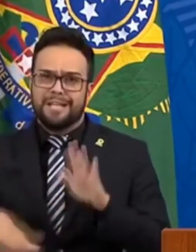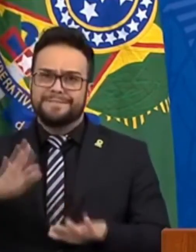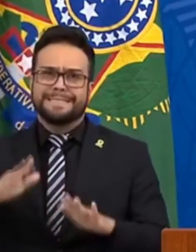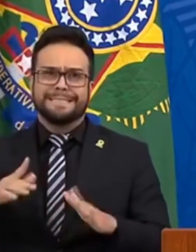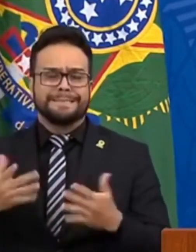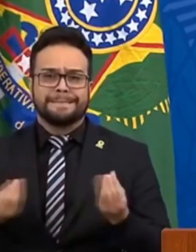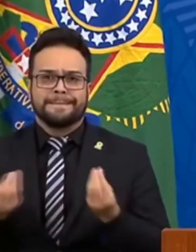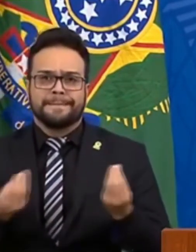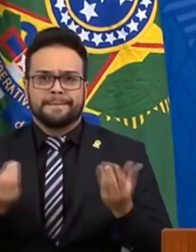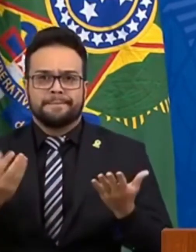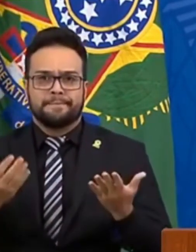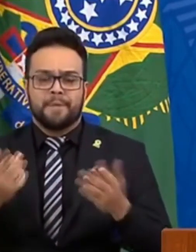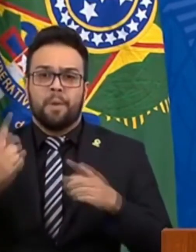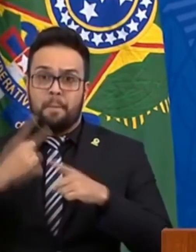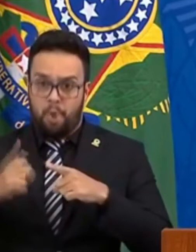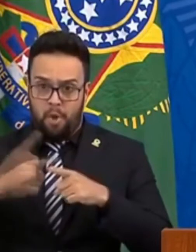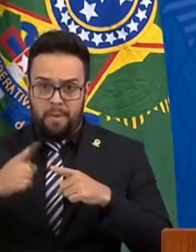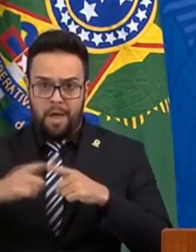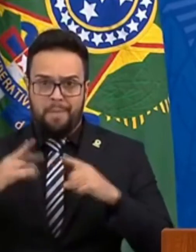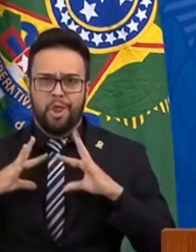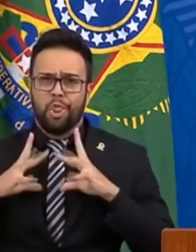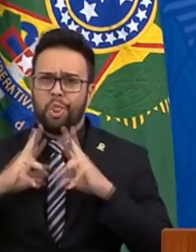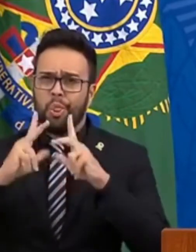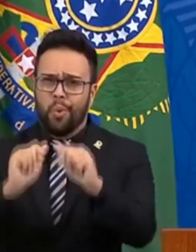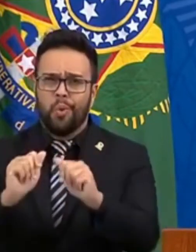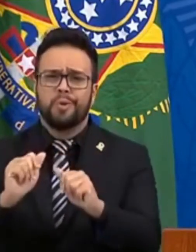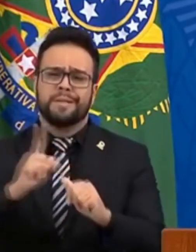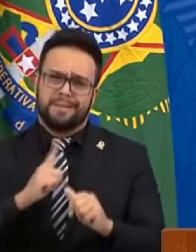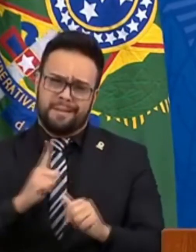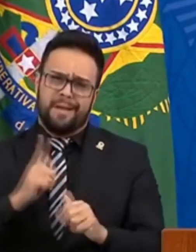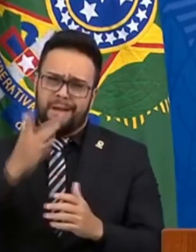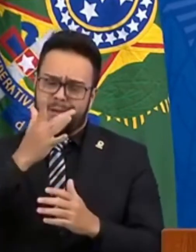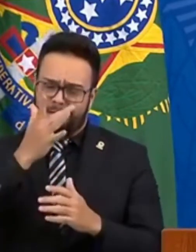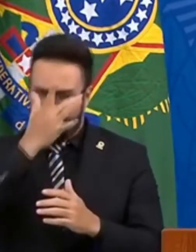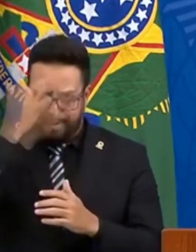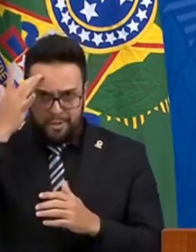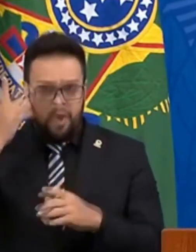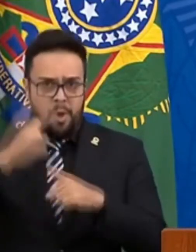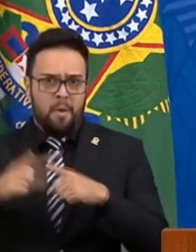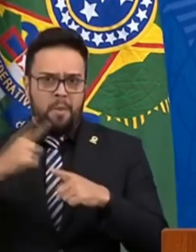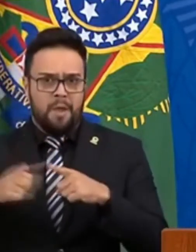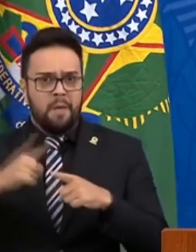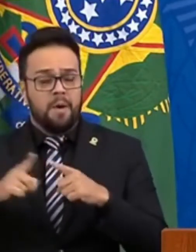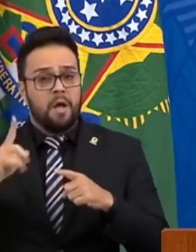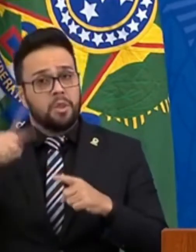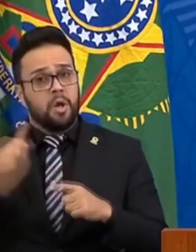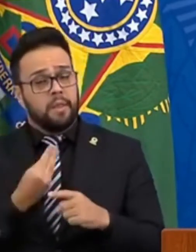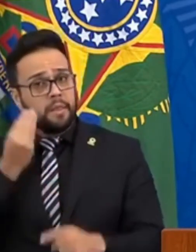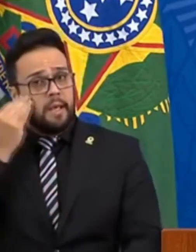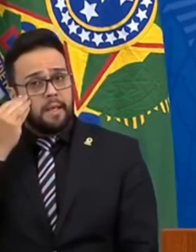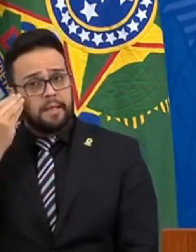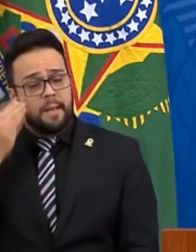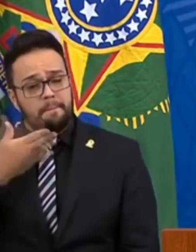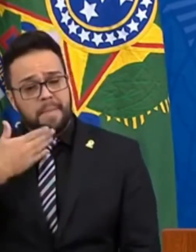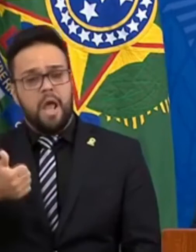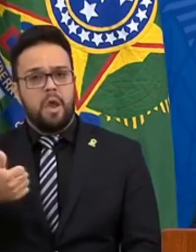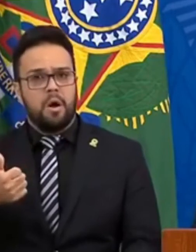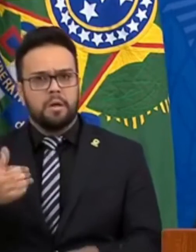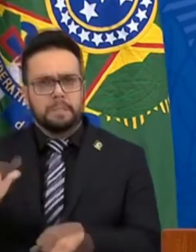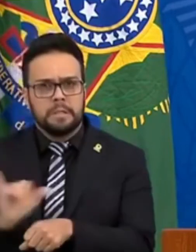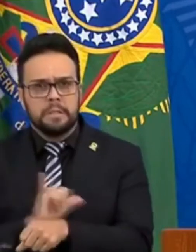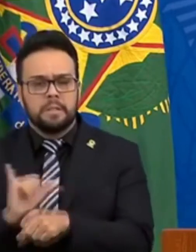e os problemas acontecem na vida de todo mundo e devemos que a melhor maneira de solucionar tô nesse